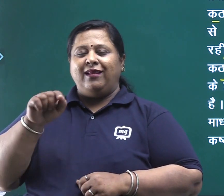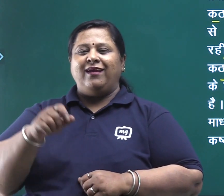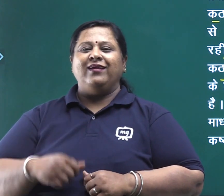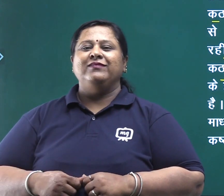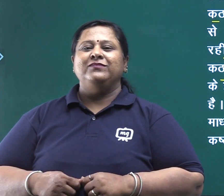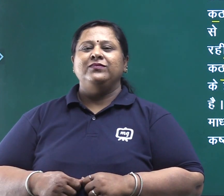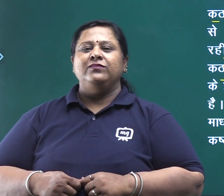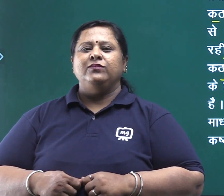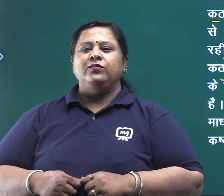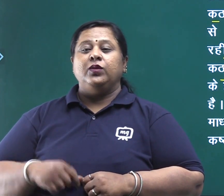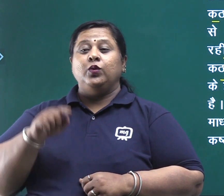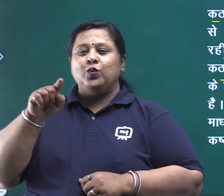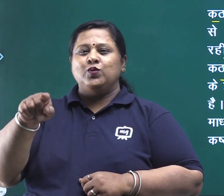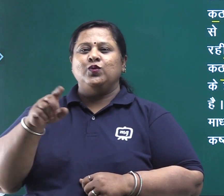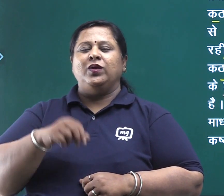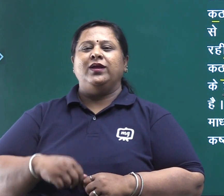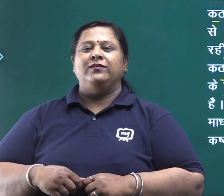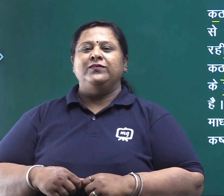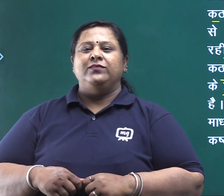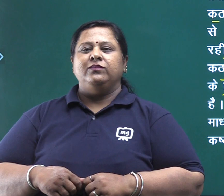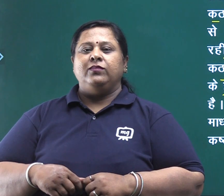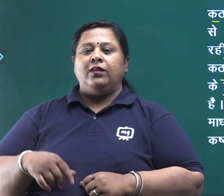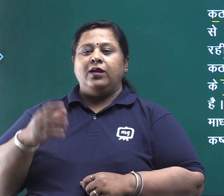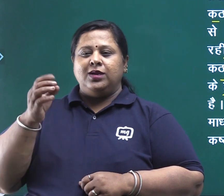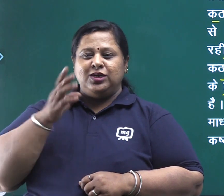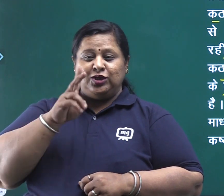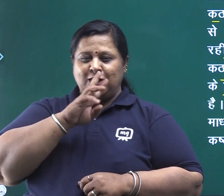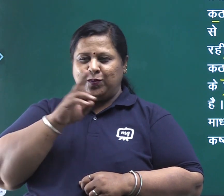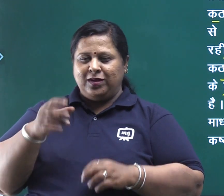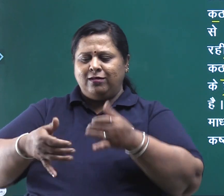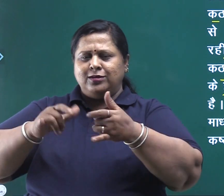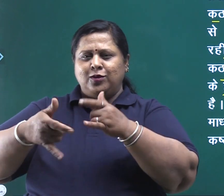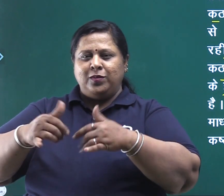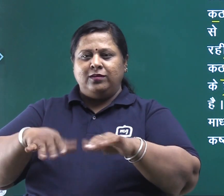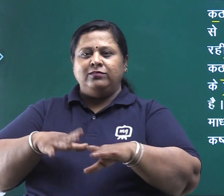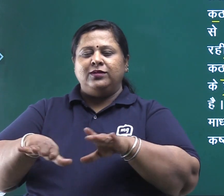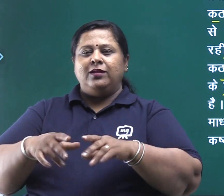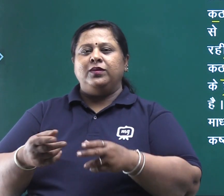इन्हें दूसरों के इशारे पर